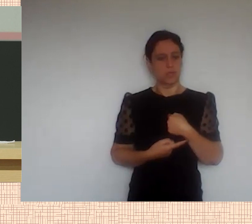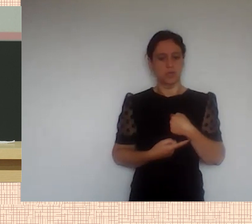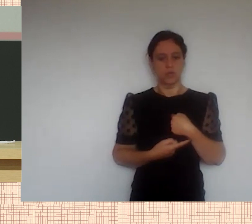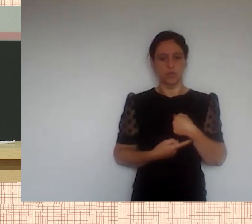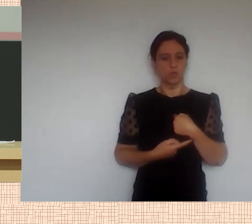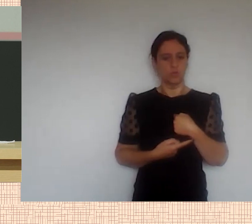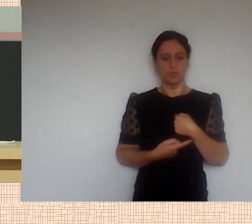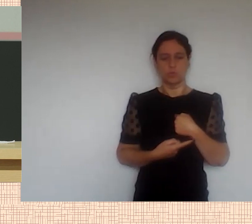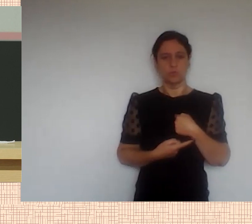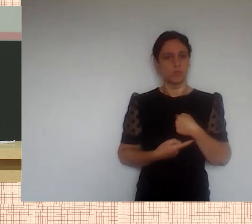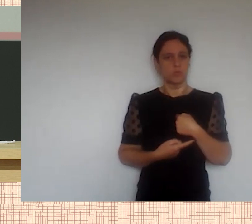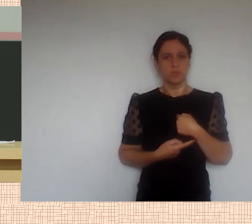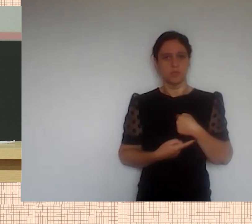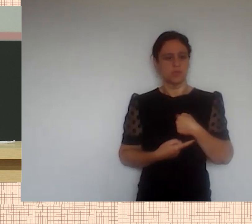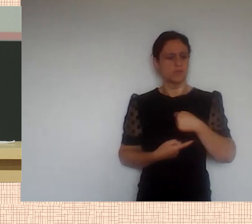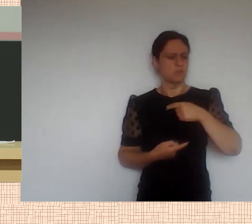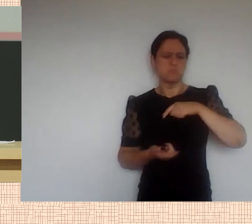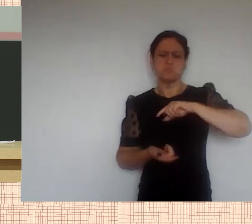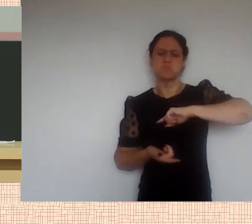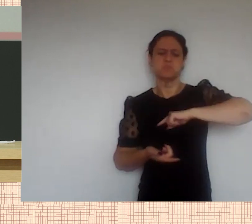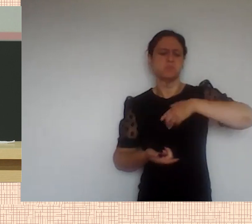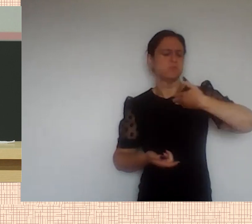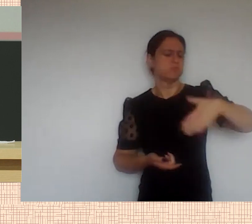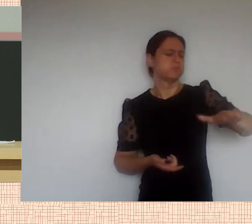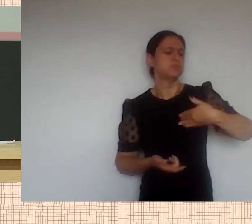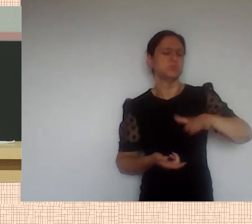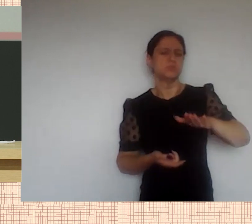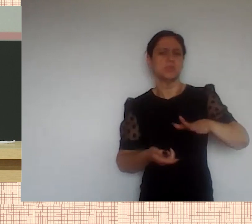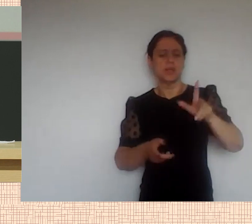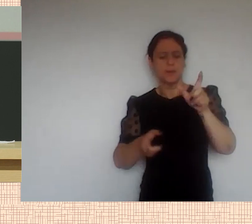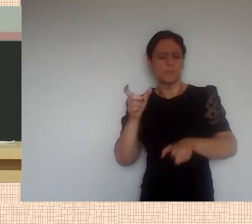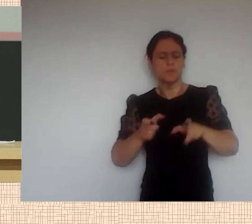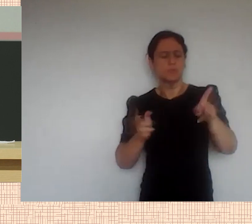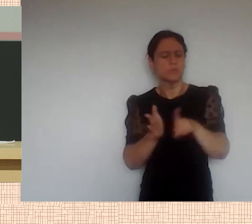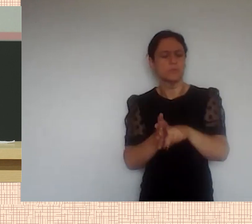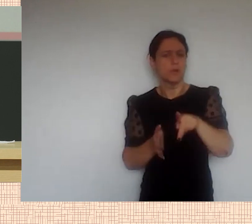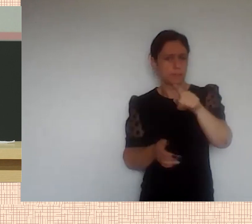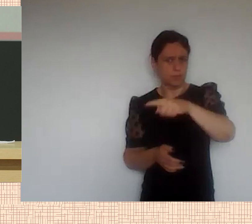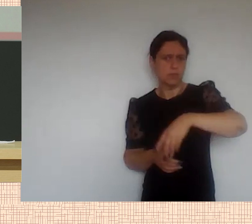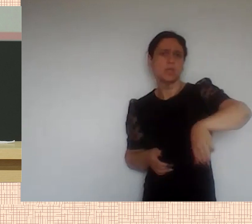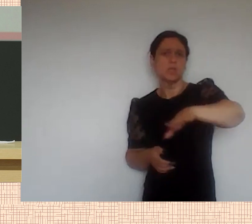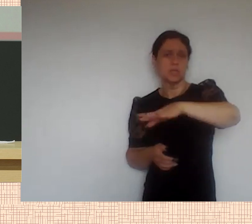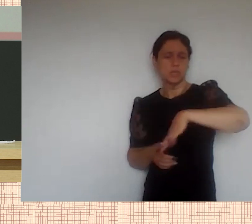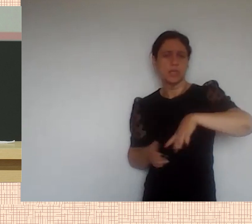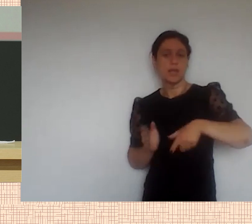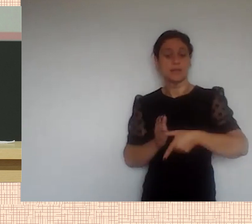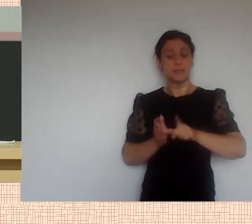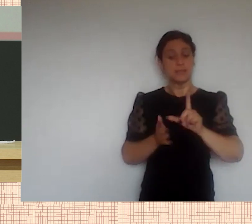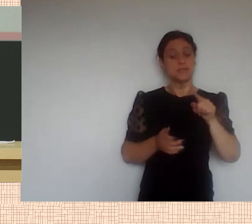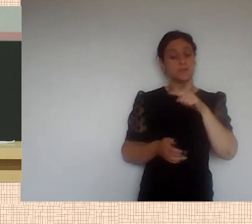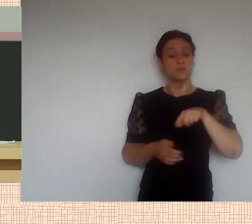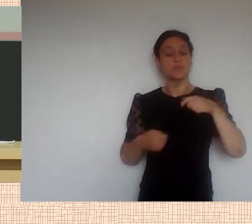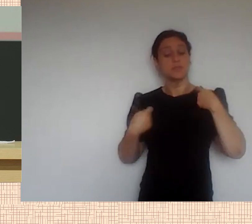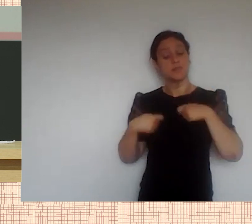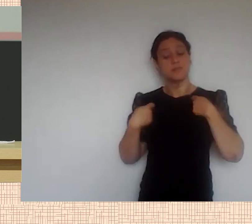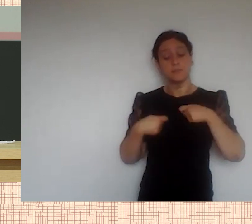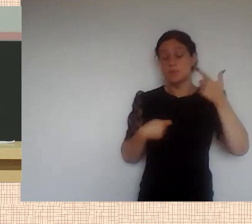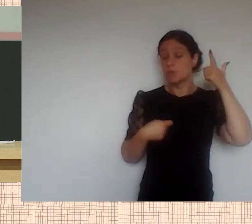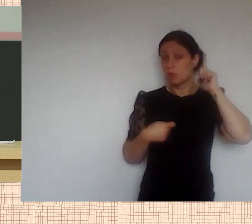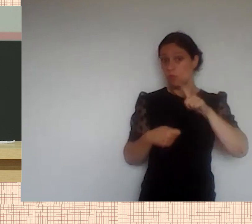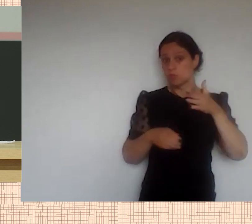eu não vou expulsar os moradores da terra sem que vocês tenham condições de tomar